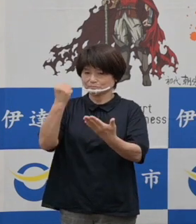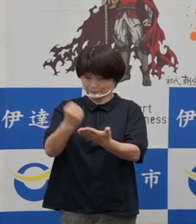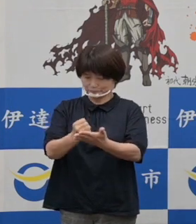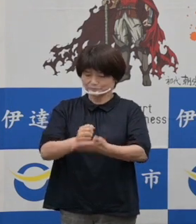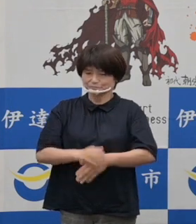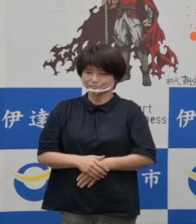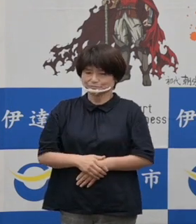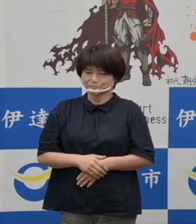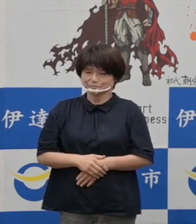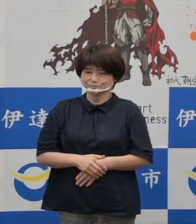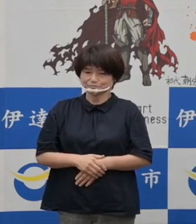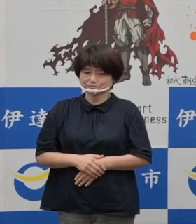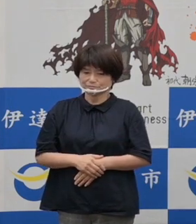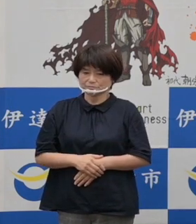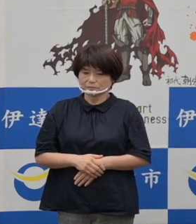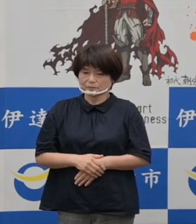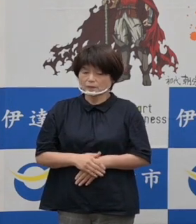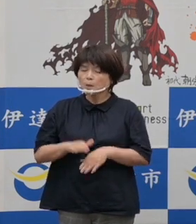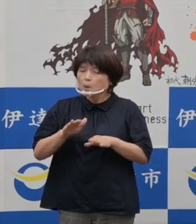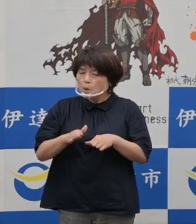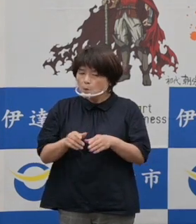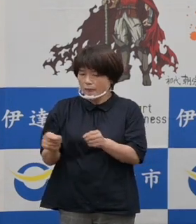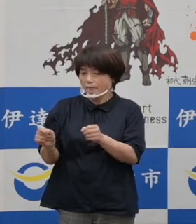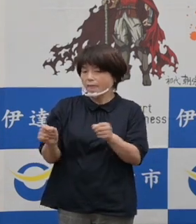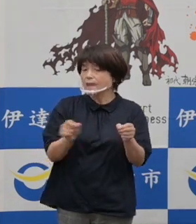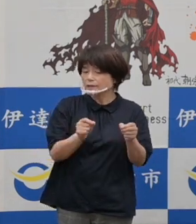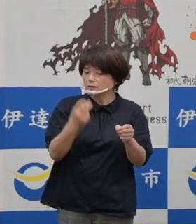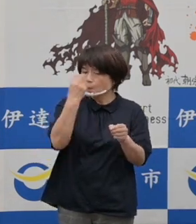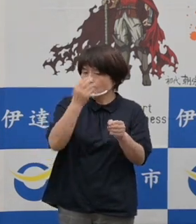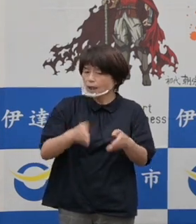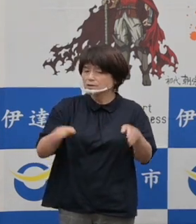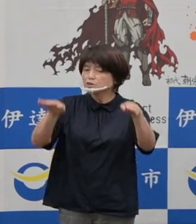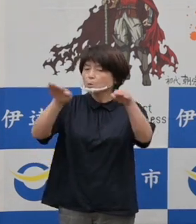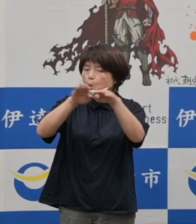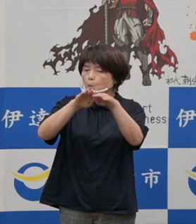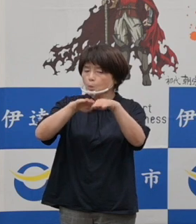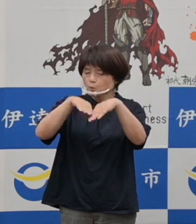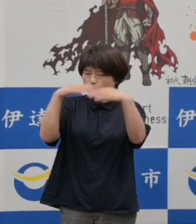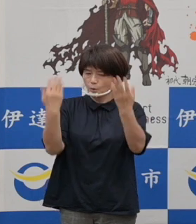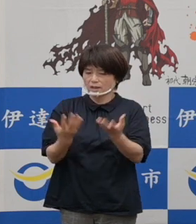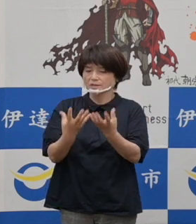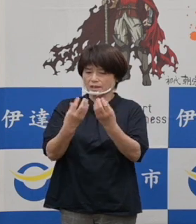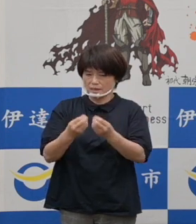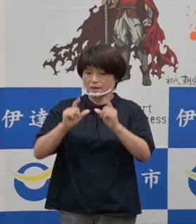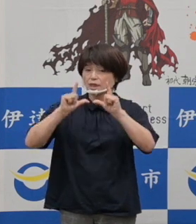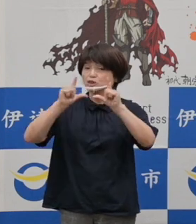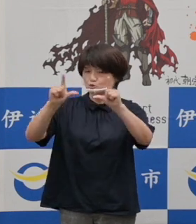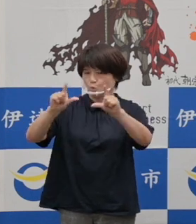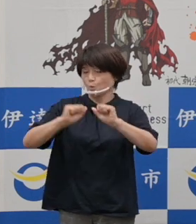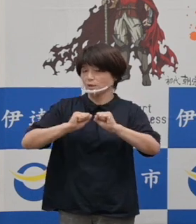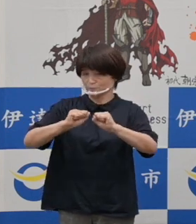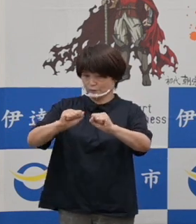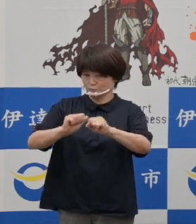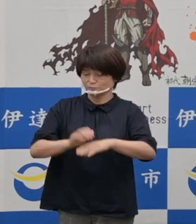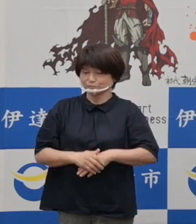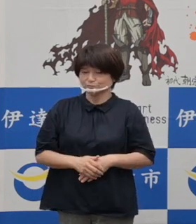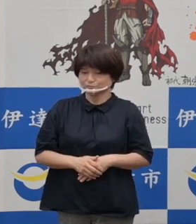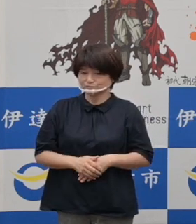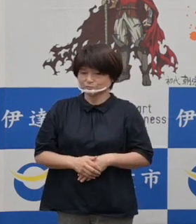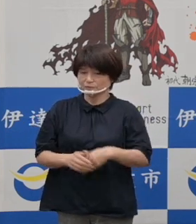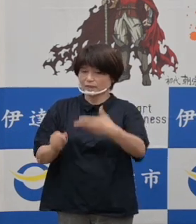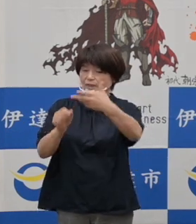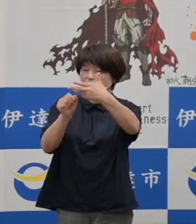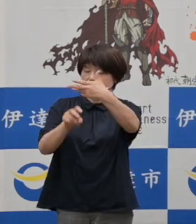これにつきましては、延期をしていた管理棟の完成披露を行うということでございます。8